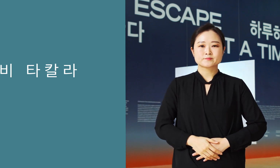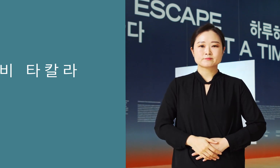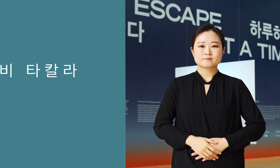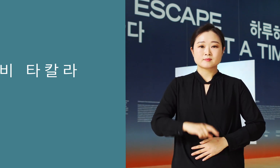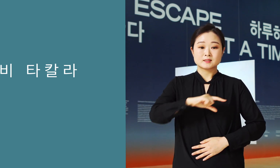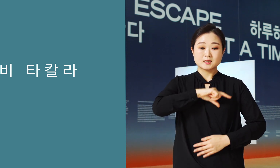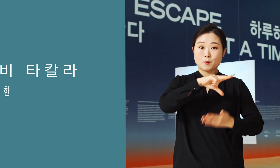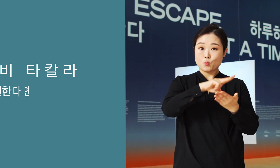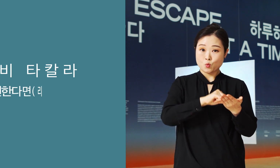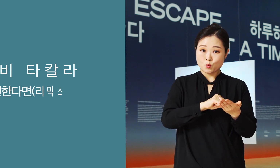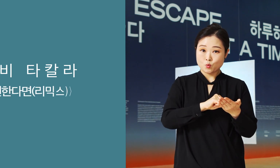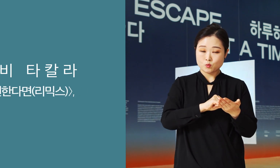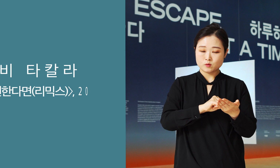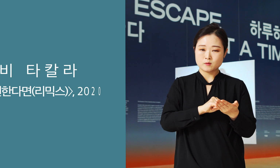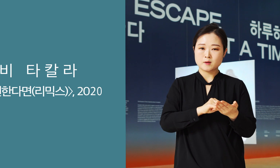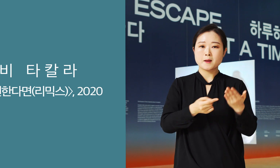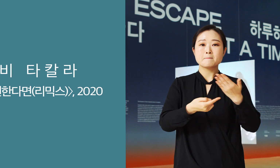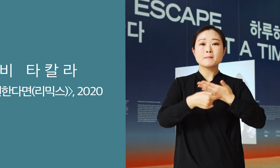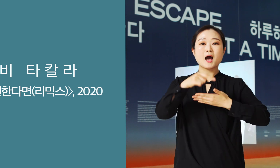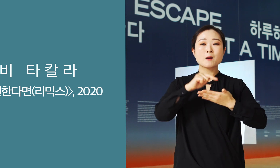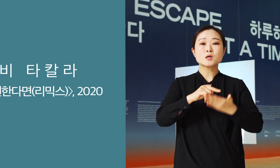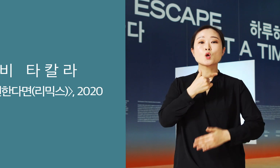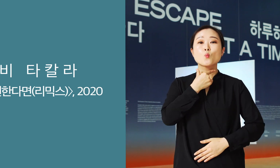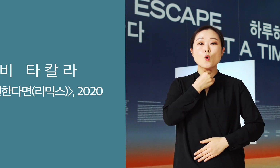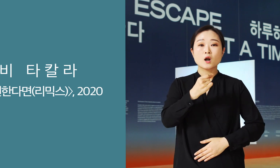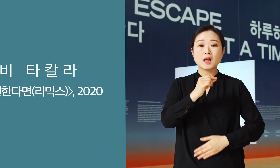마음이 원한다면 리믹스.